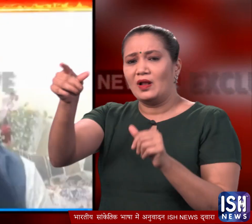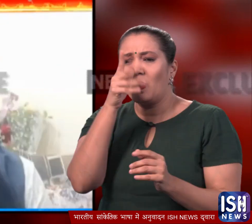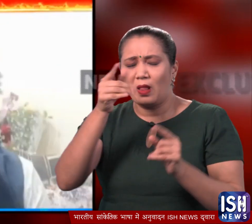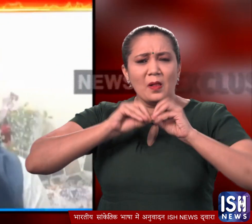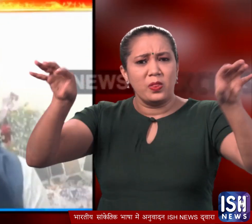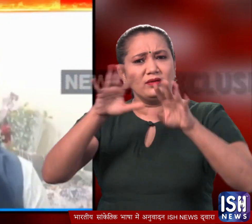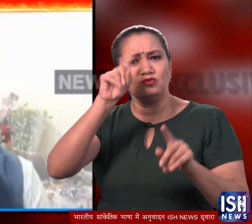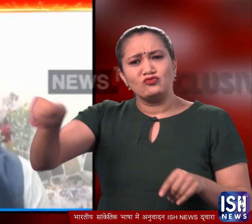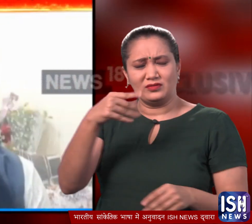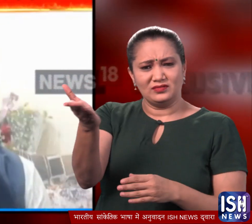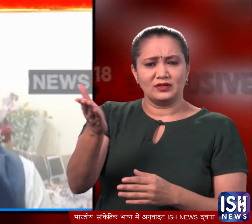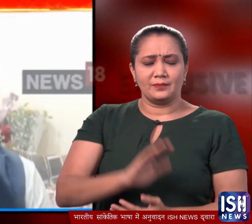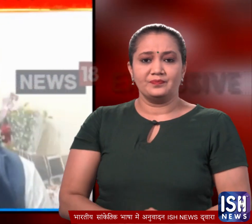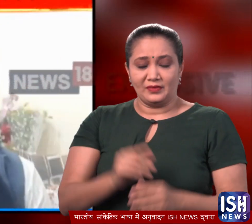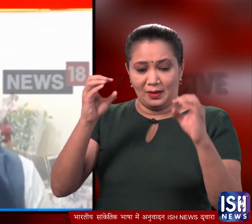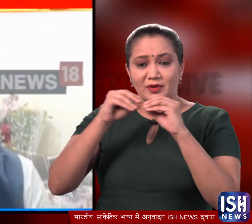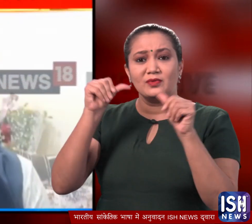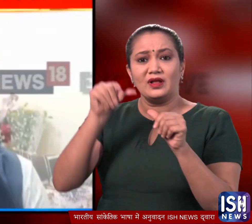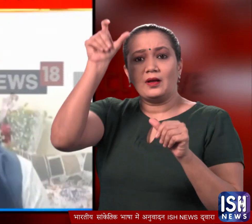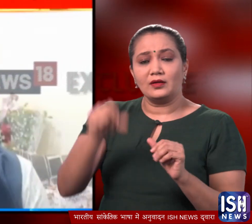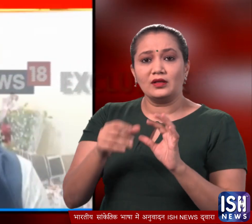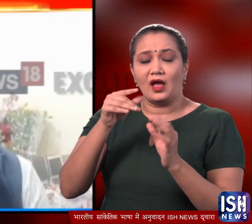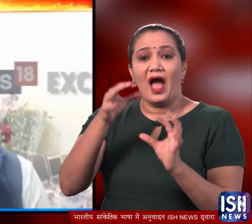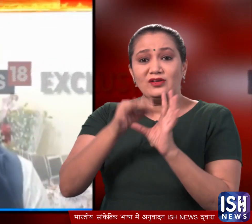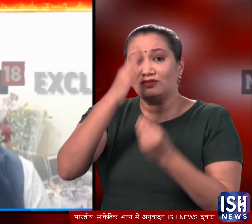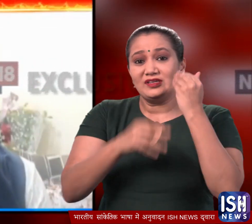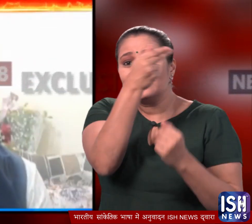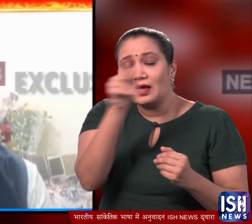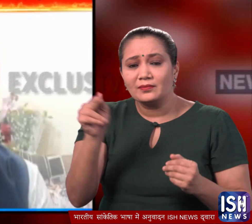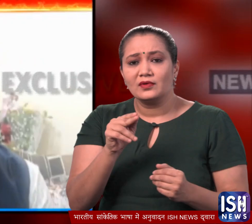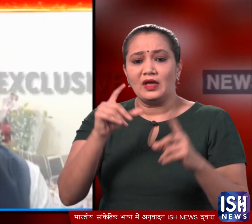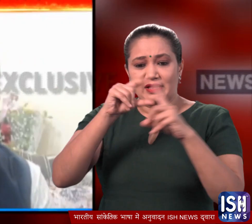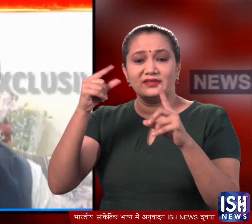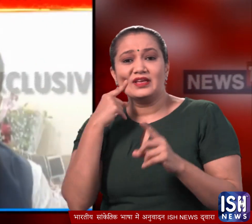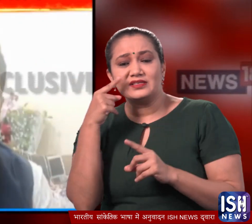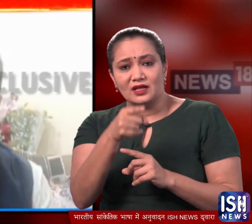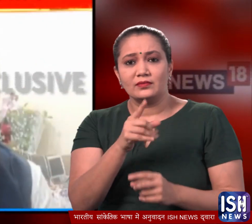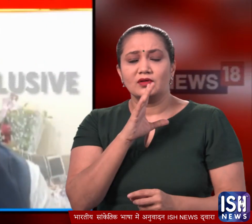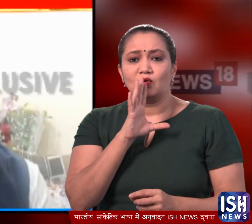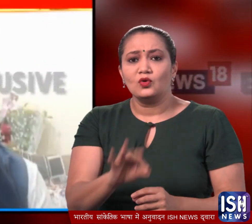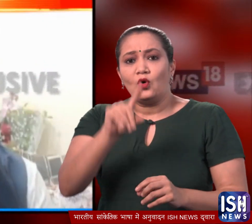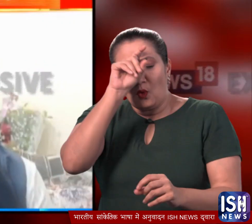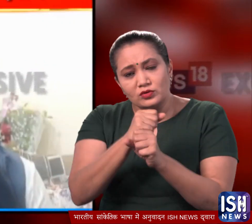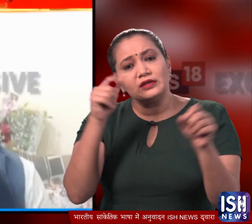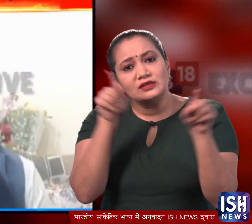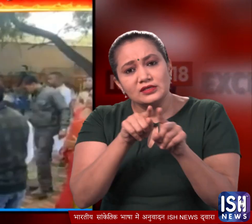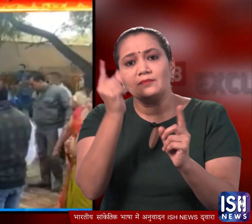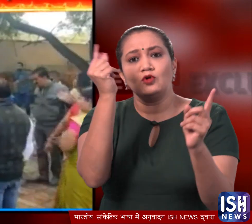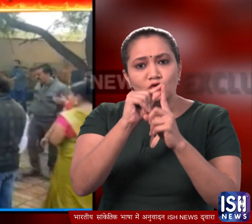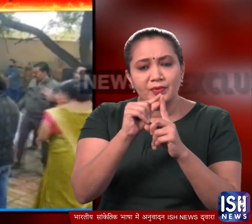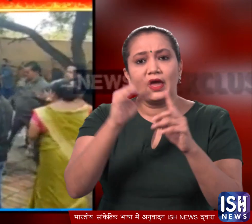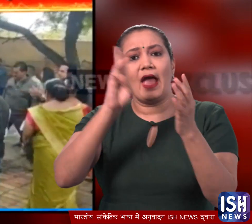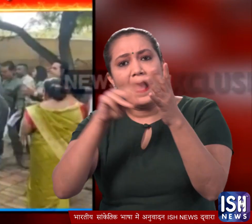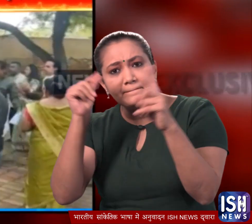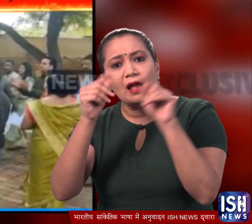दिया। बृजमोहन अग्रवाल जिस संस्था की बात कर रहे हैं वह दावत-ए-इस्लामी का ऑफिस गुजरात में, उत्तर प्रदेश में, मध्य प्रदेश में है।